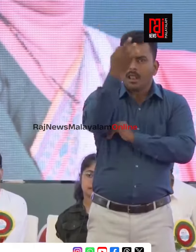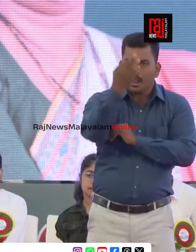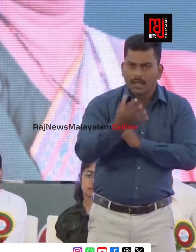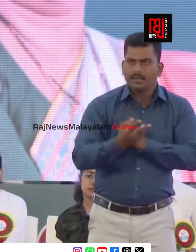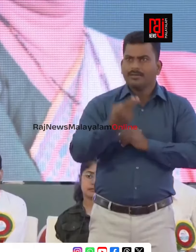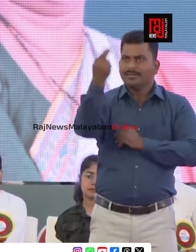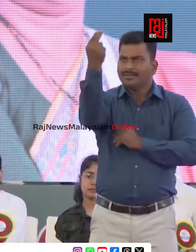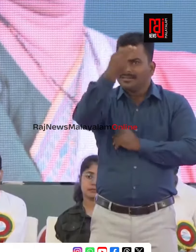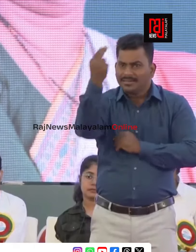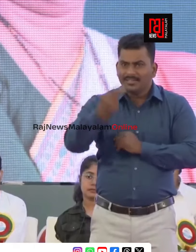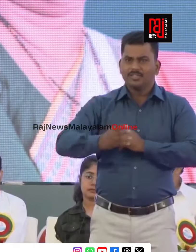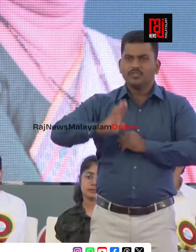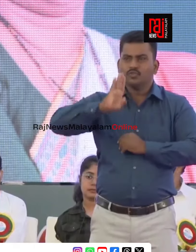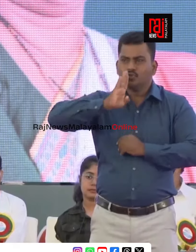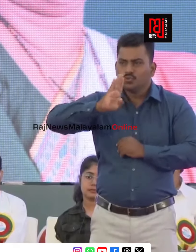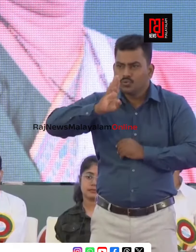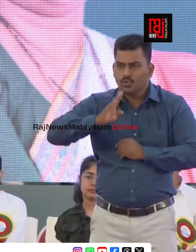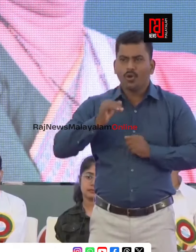വിവിധങ്ങളായ